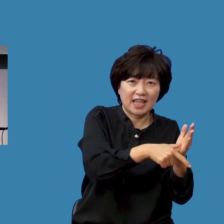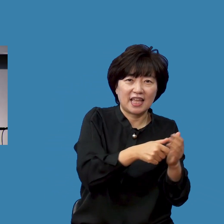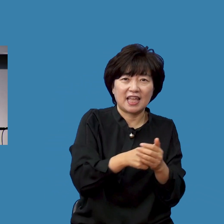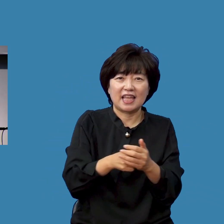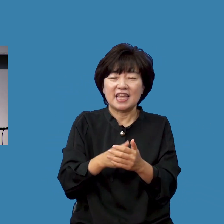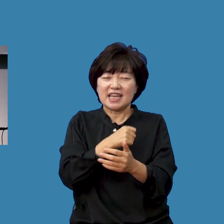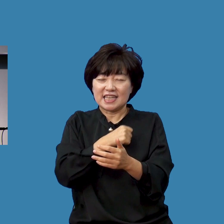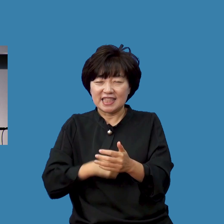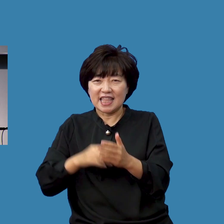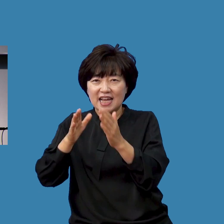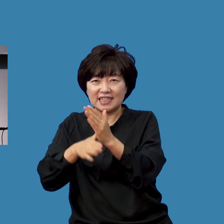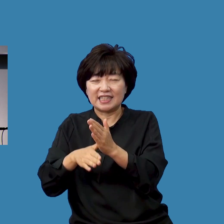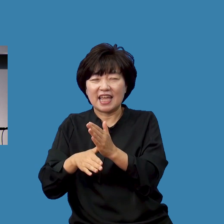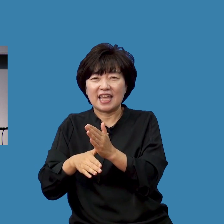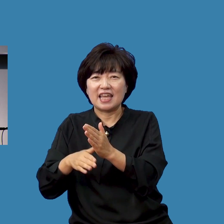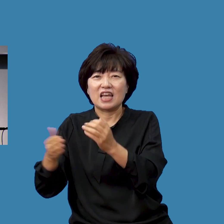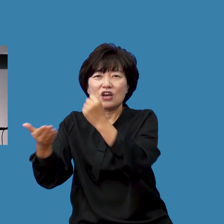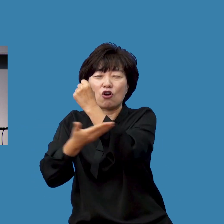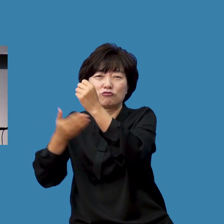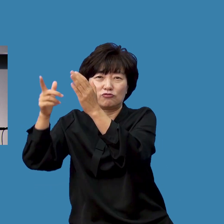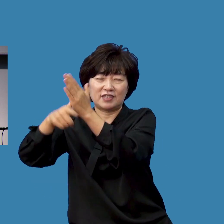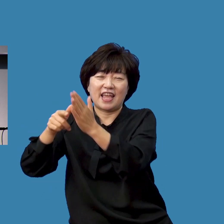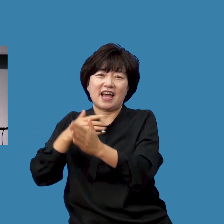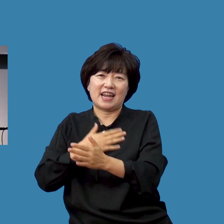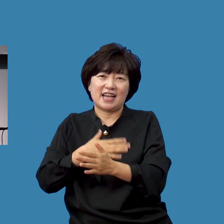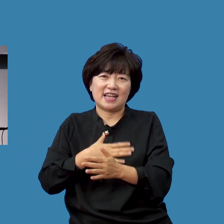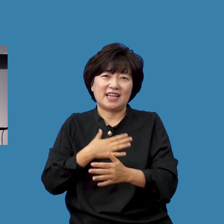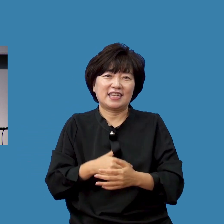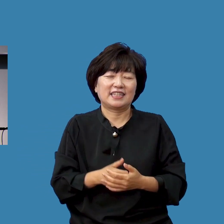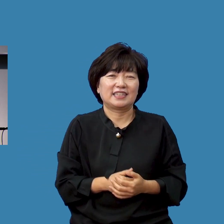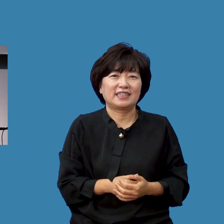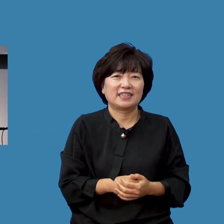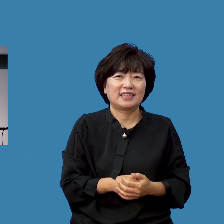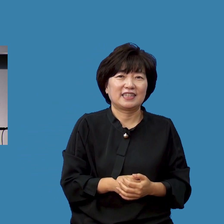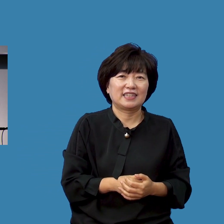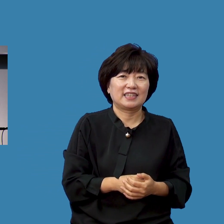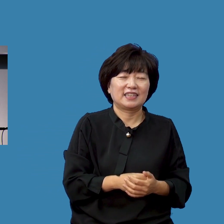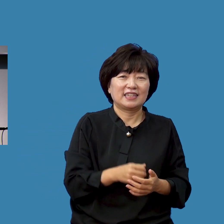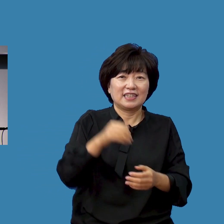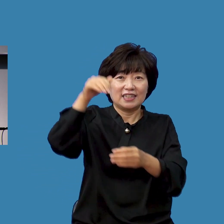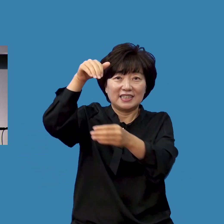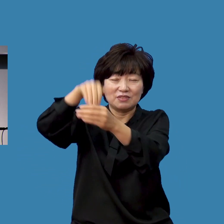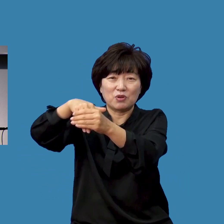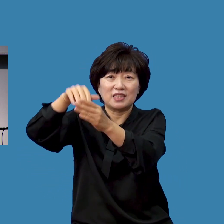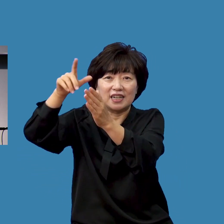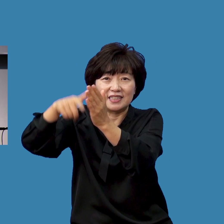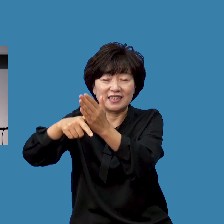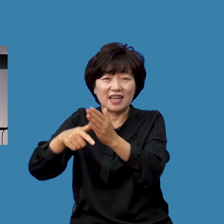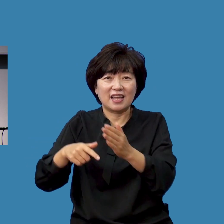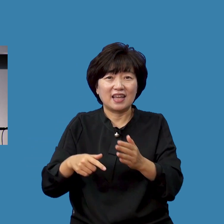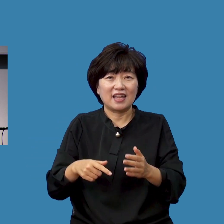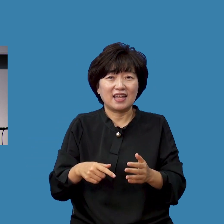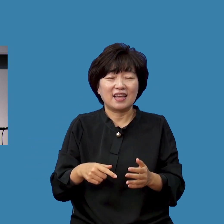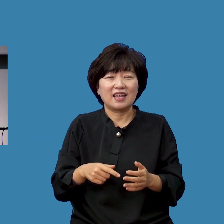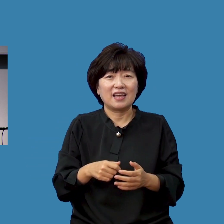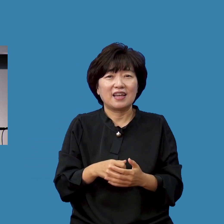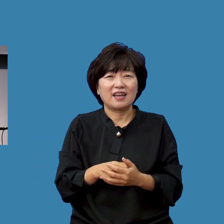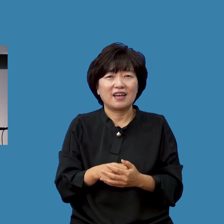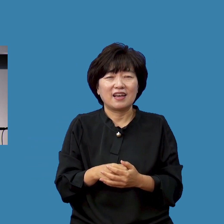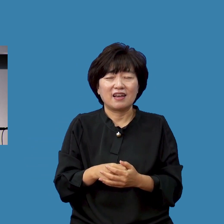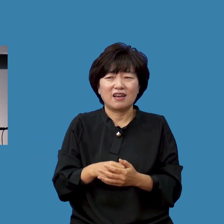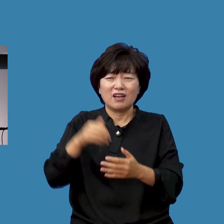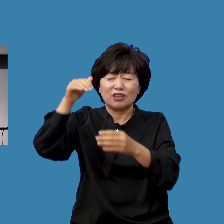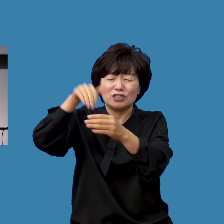때를 아시고요, 인내해야 될 때를 아시고 거둬야 될 때를 아셔야 돼요. 심어야 될 때 전혀